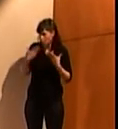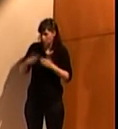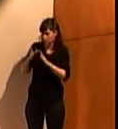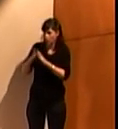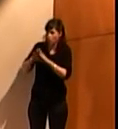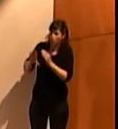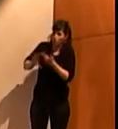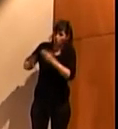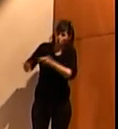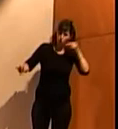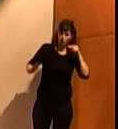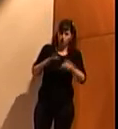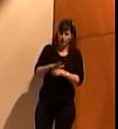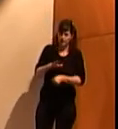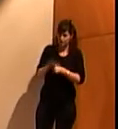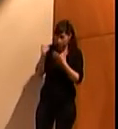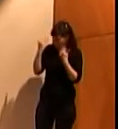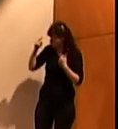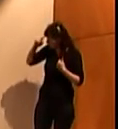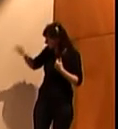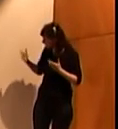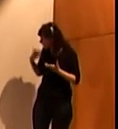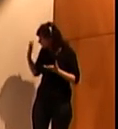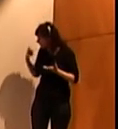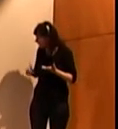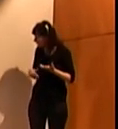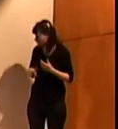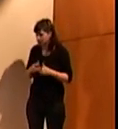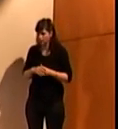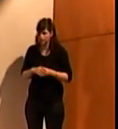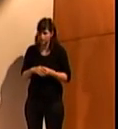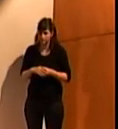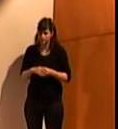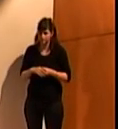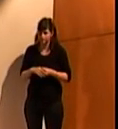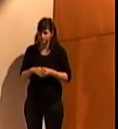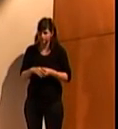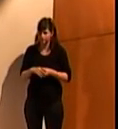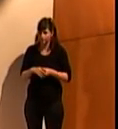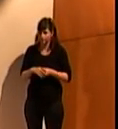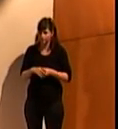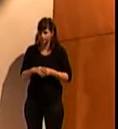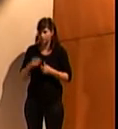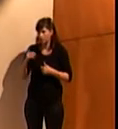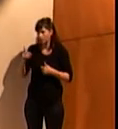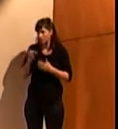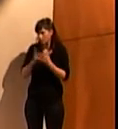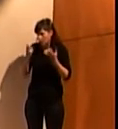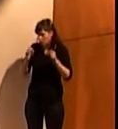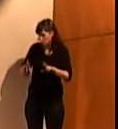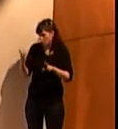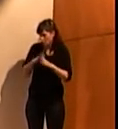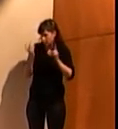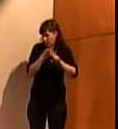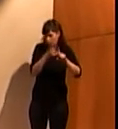pour... je ne sais pas ce que tu en penses, mais... Oui, ce qui est clair, c'est que voilà, faut qu'il y ait une réelle volonté au